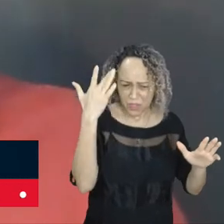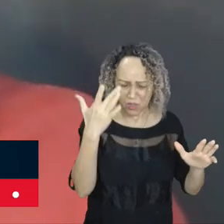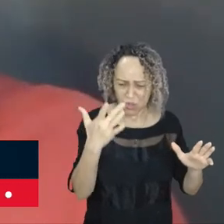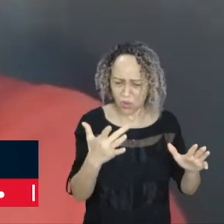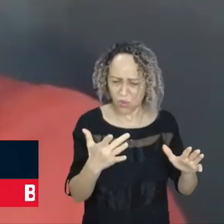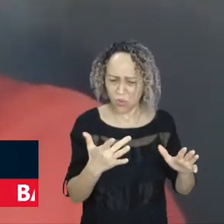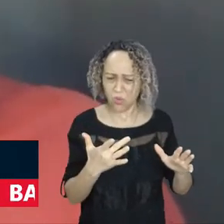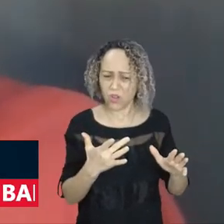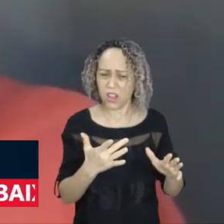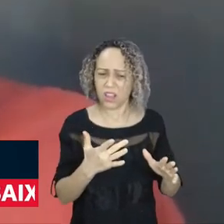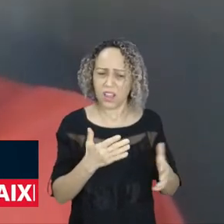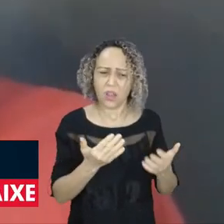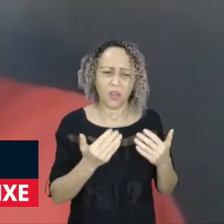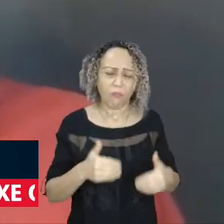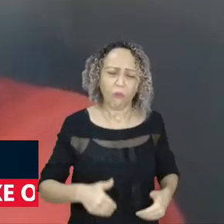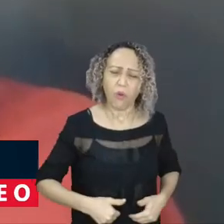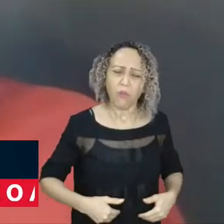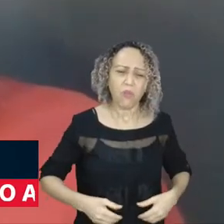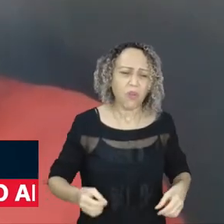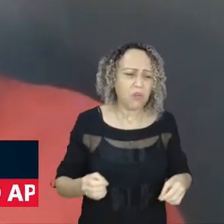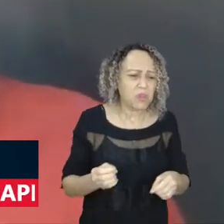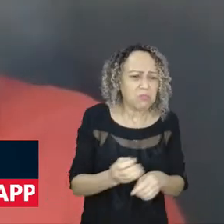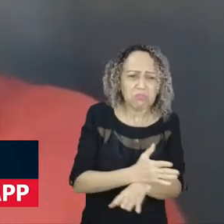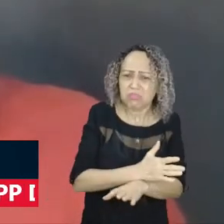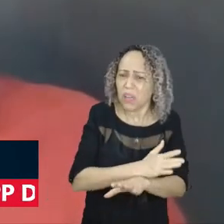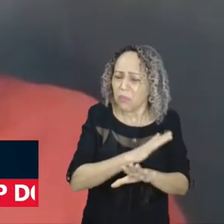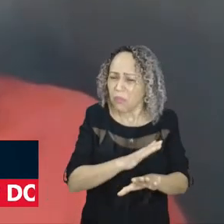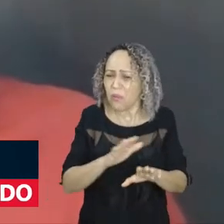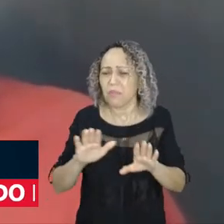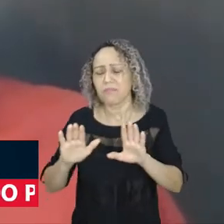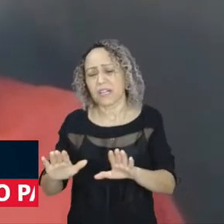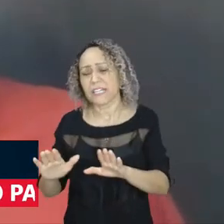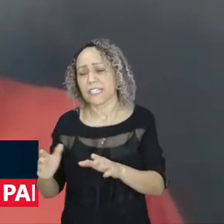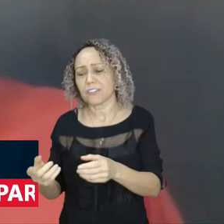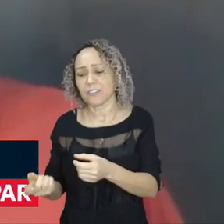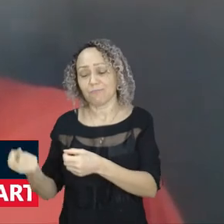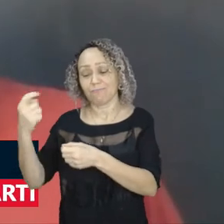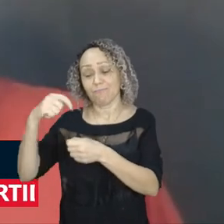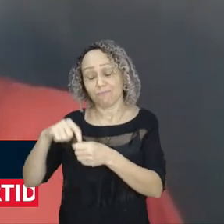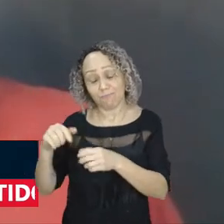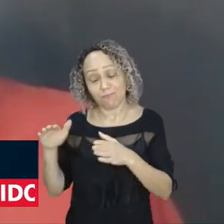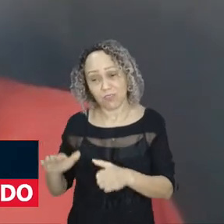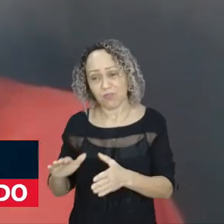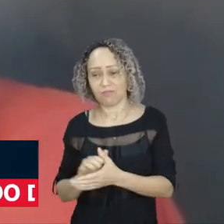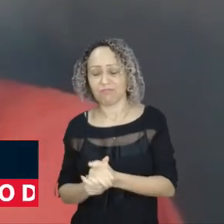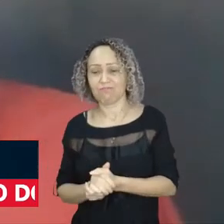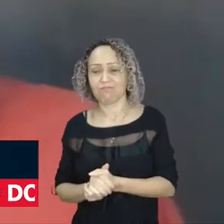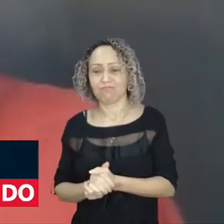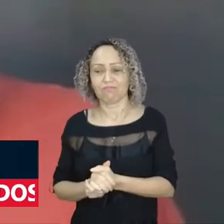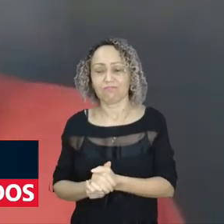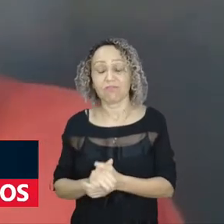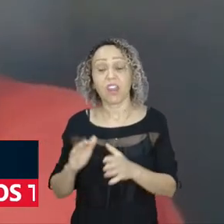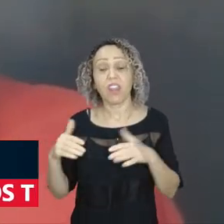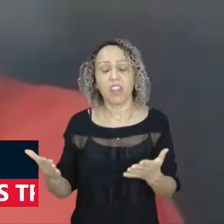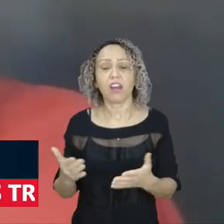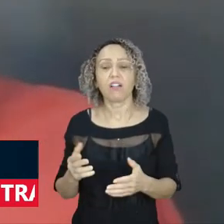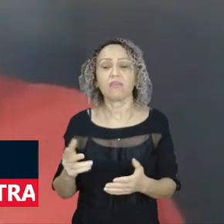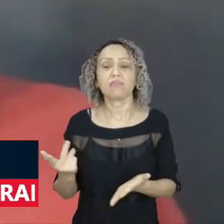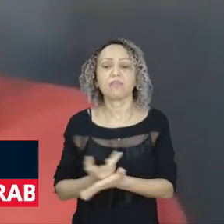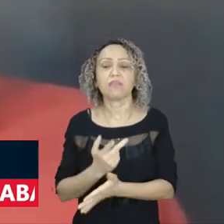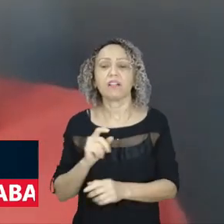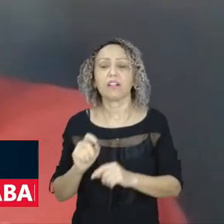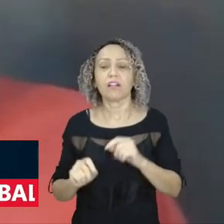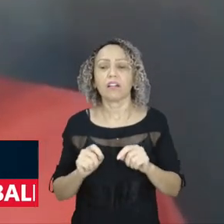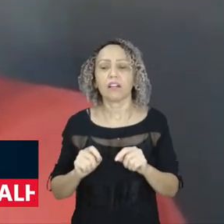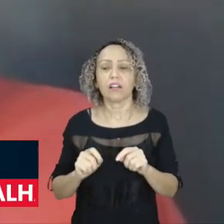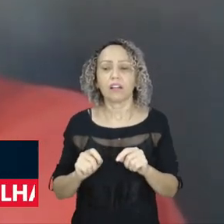Metade da população brasileira, mais de 100 milhões, sem ter certeza se vai ter alimento semana, mês que vem. Então,